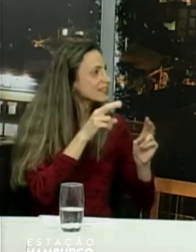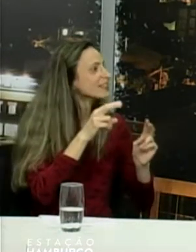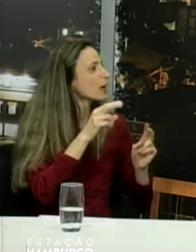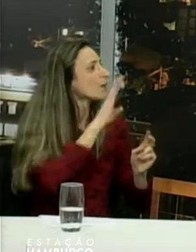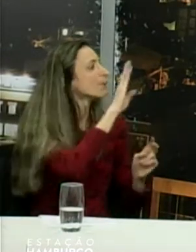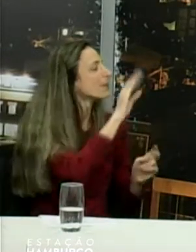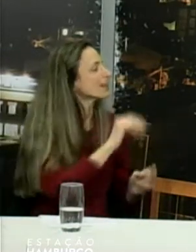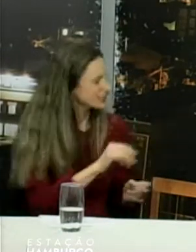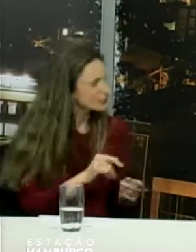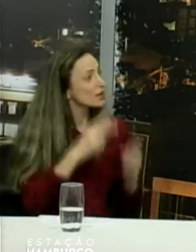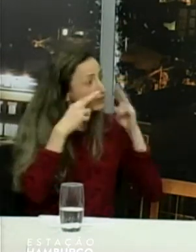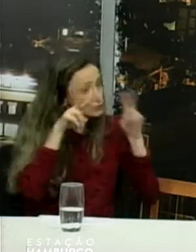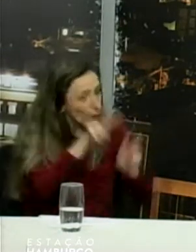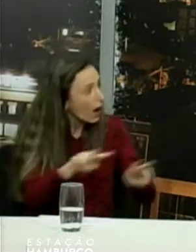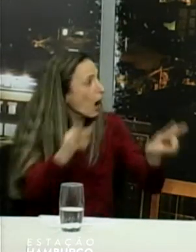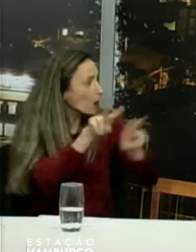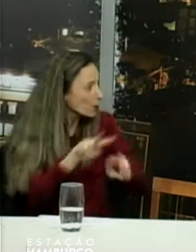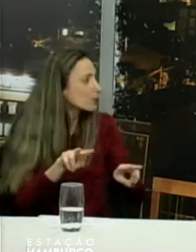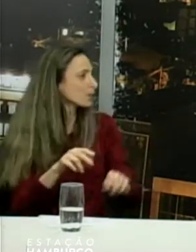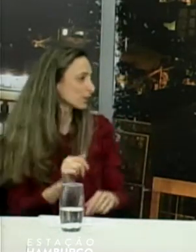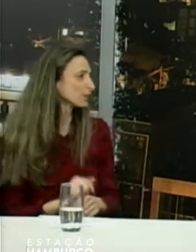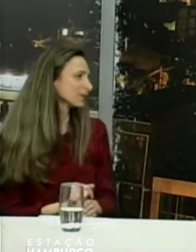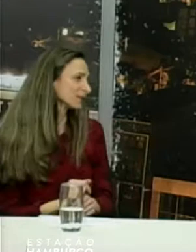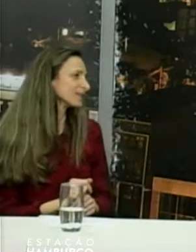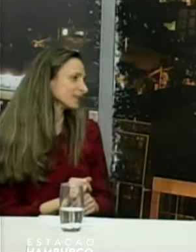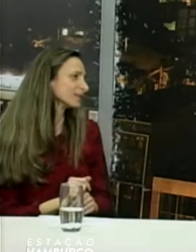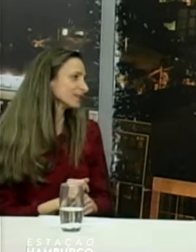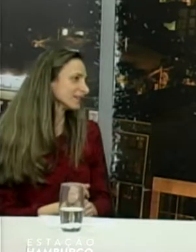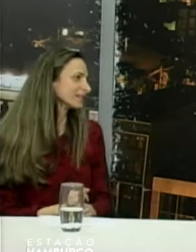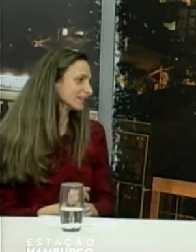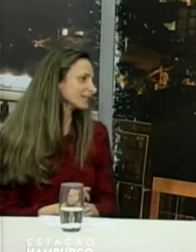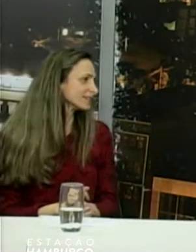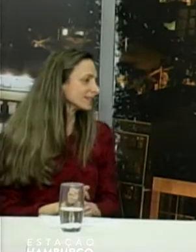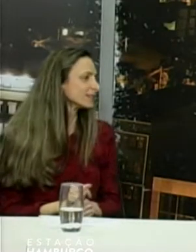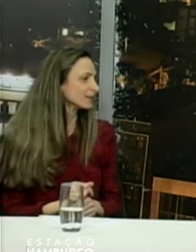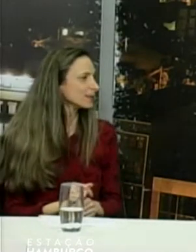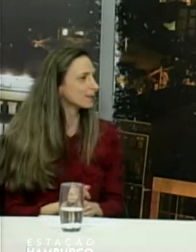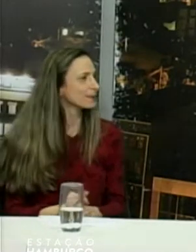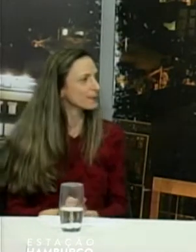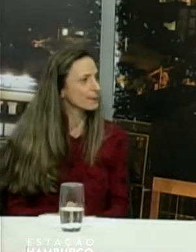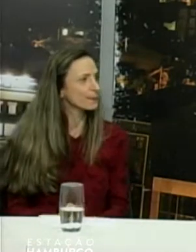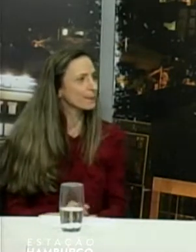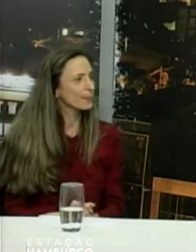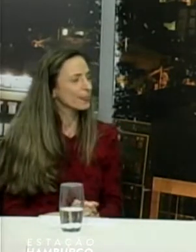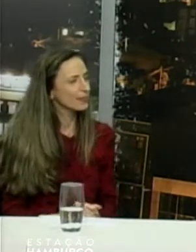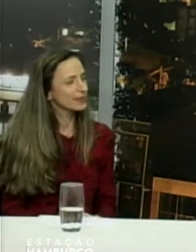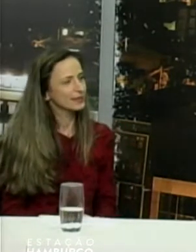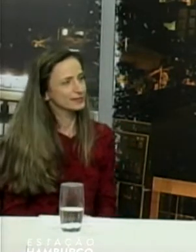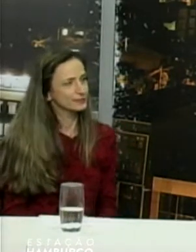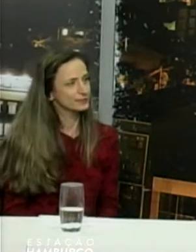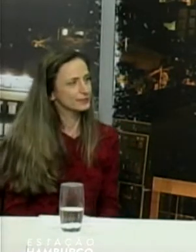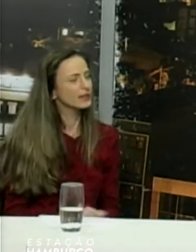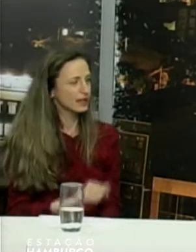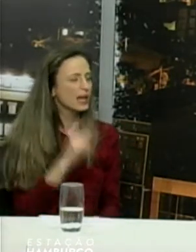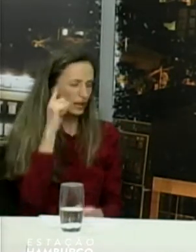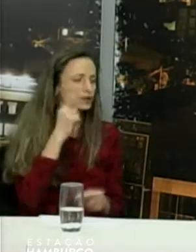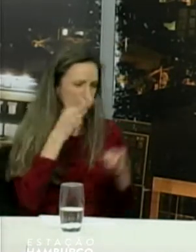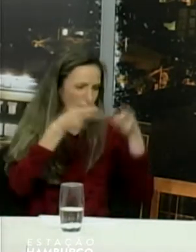Babá eletrônica. Babá. Isso, a babá eletrônica. Tá? E aí, pelo visual, eles sentem a vibração e podem acompanhar. Pergunta para